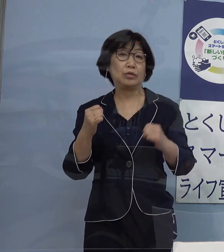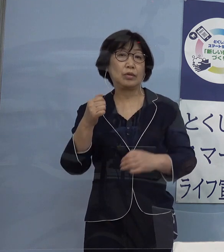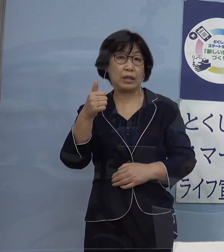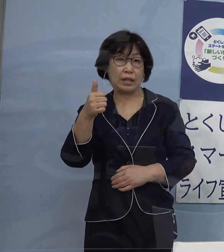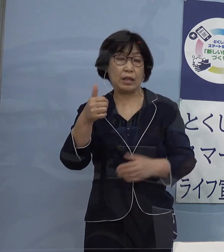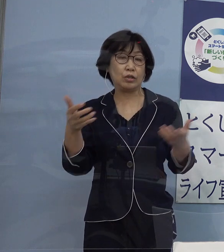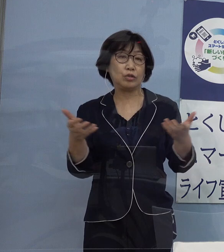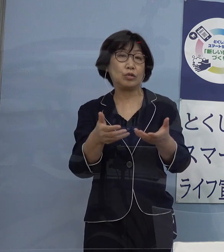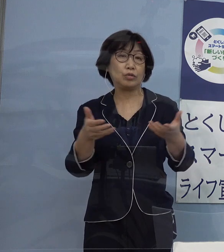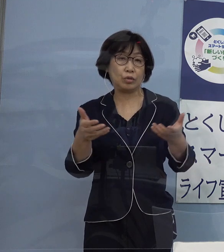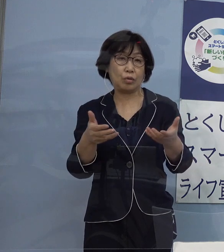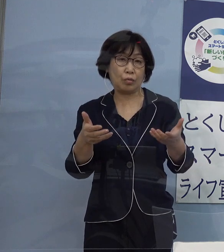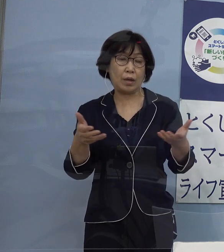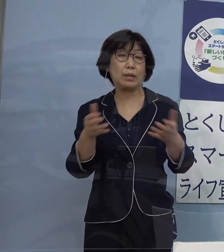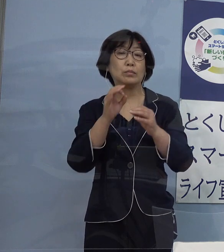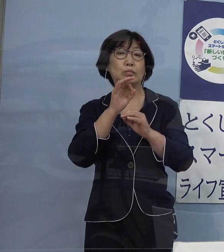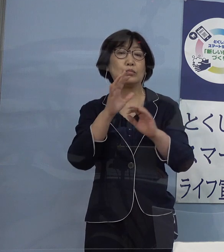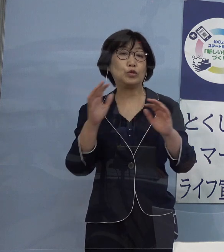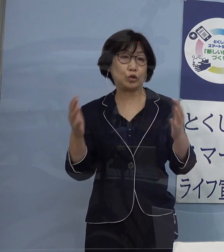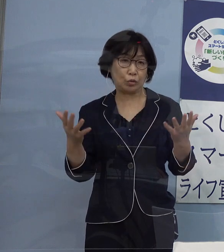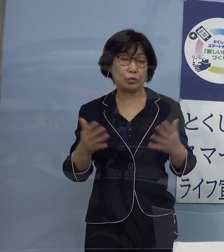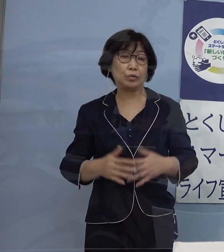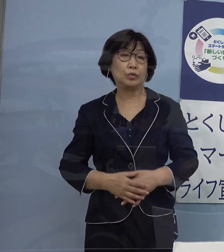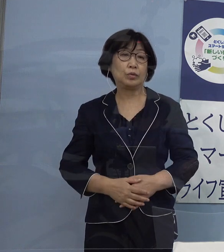職業は無職であります。